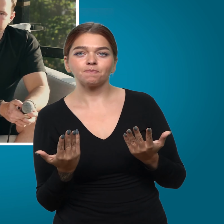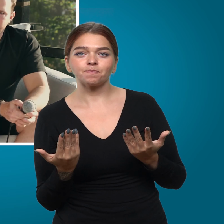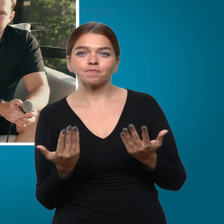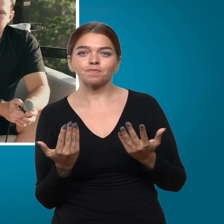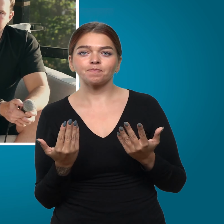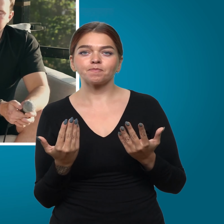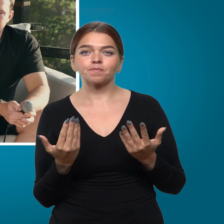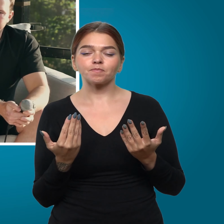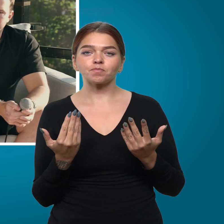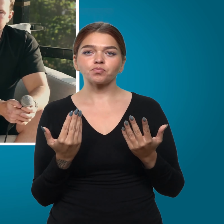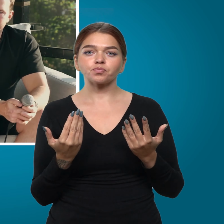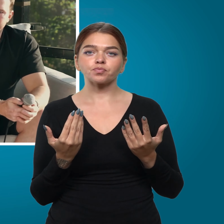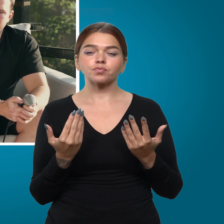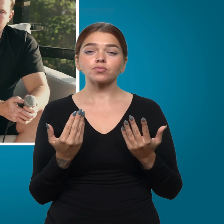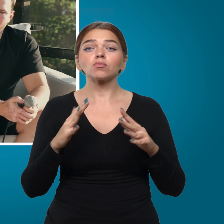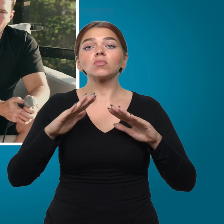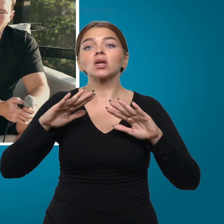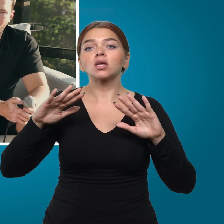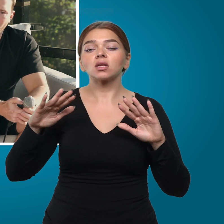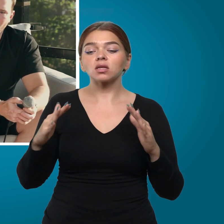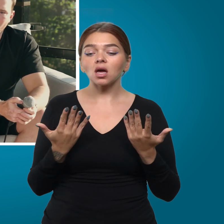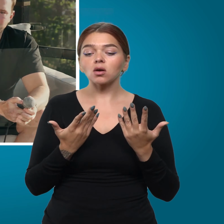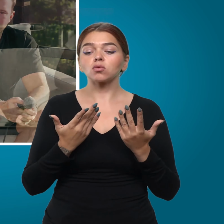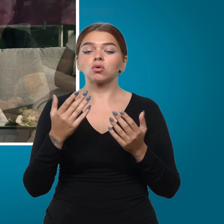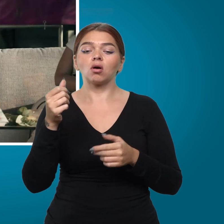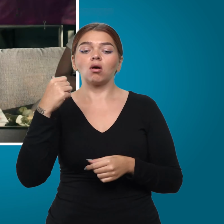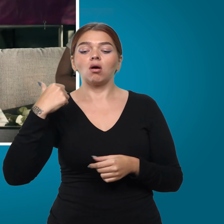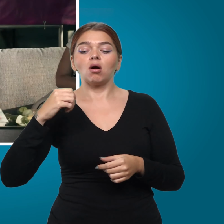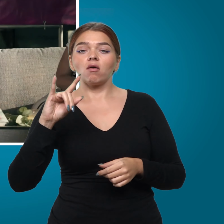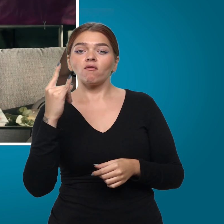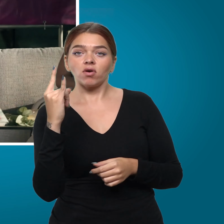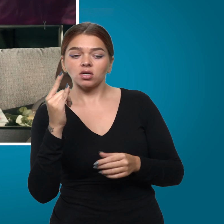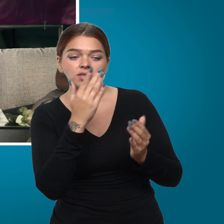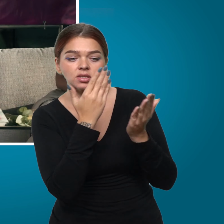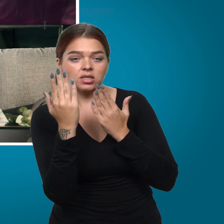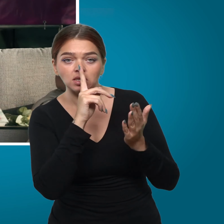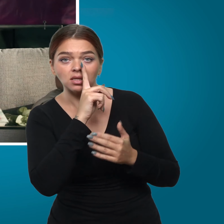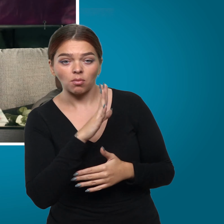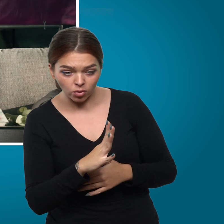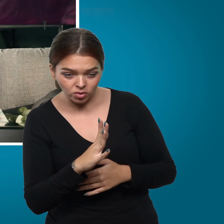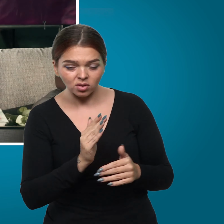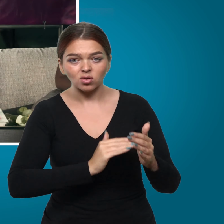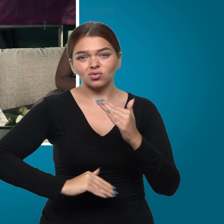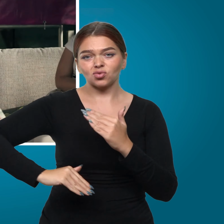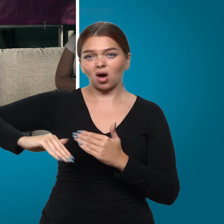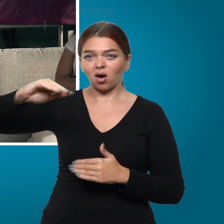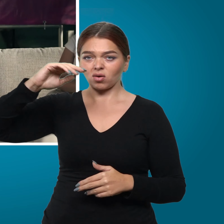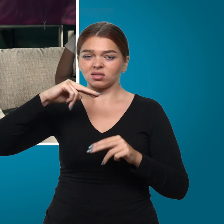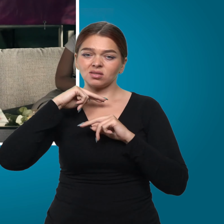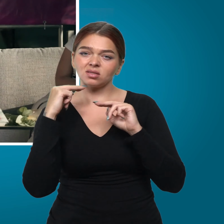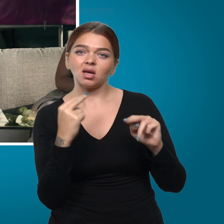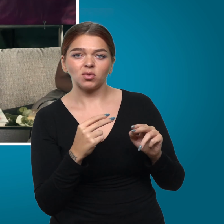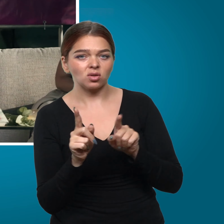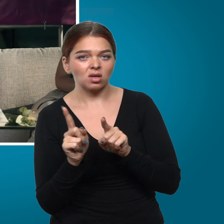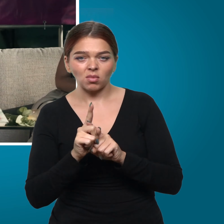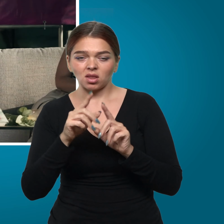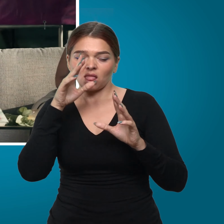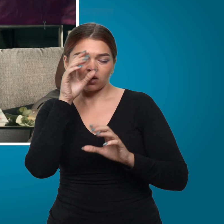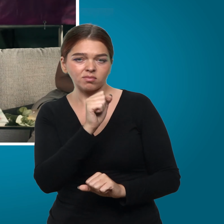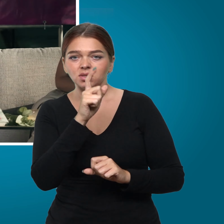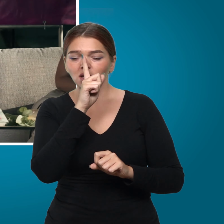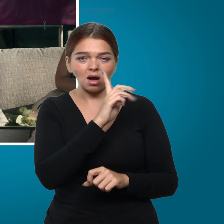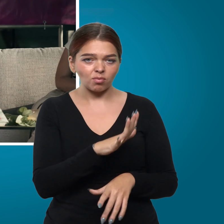ilgam laikui. Ir tuomet jis sugrįžti į teatrą, sakykime, aš kalbu apie teatrą, nes labiau gal tą sritį žinau, kad jis sugrįžtų su savo